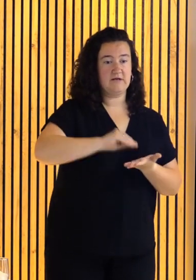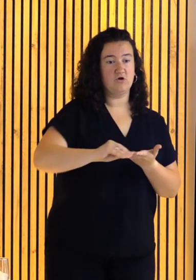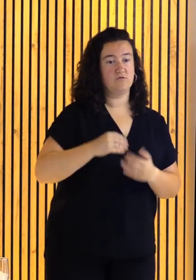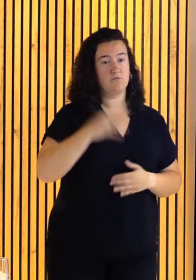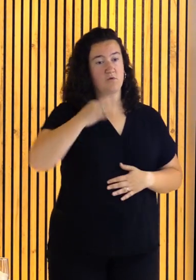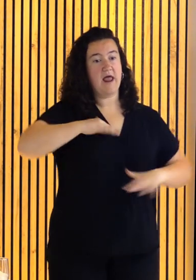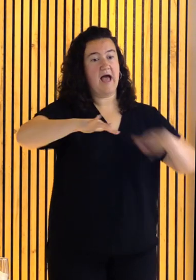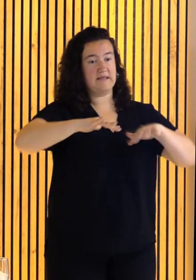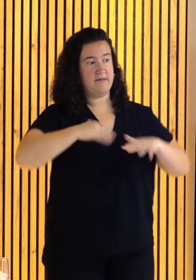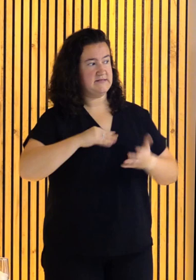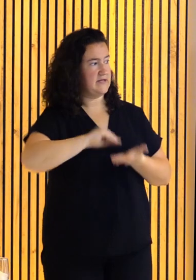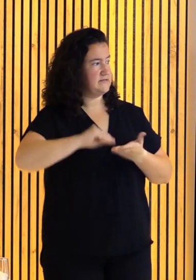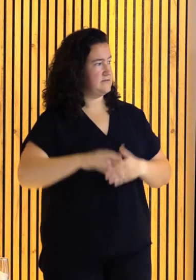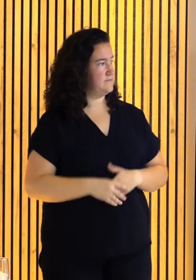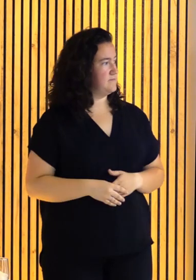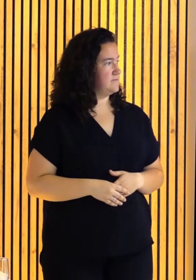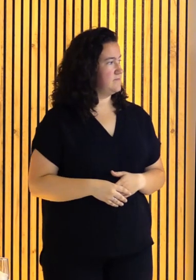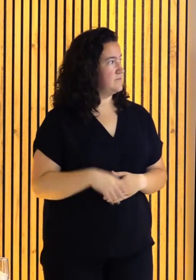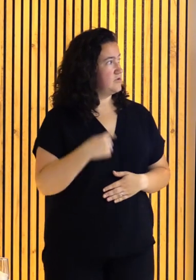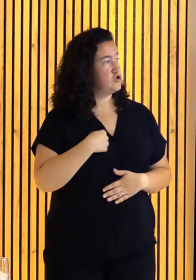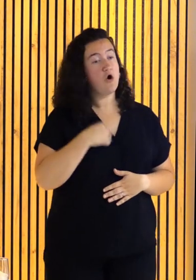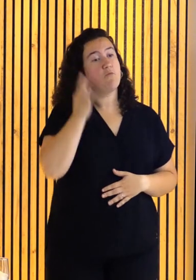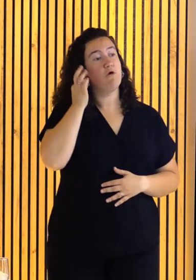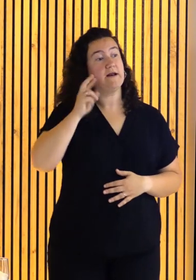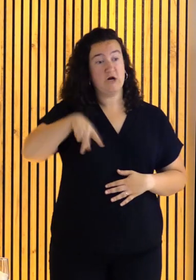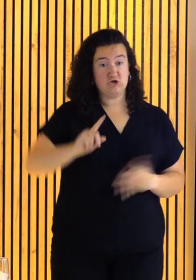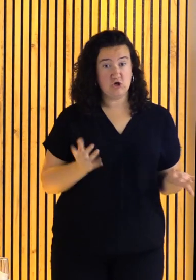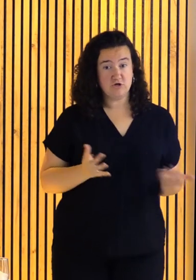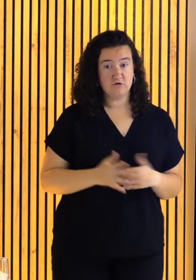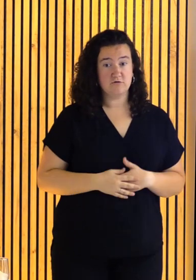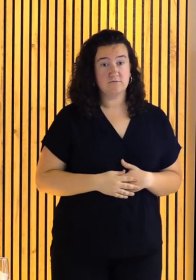da, esan nahi emakumea, emakume beltzak eta feminismoa